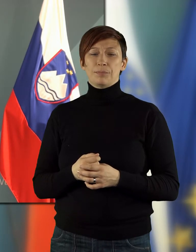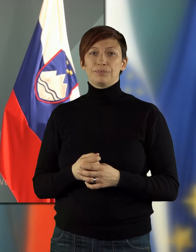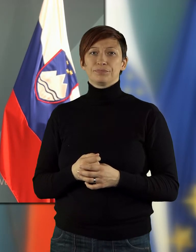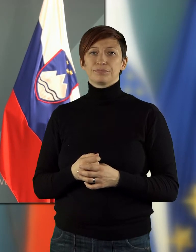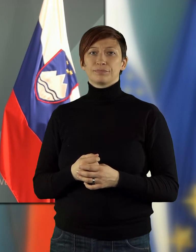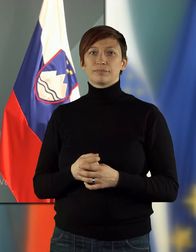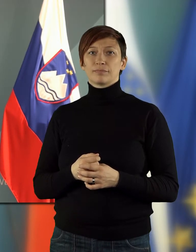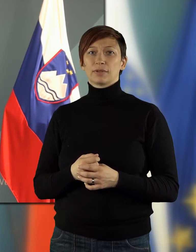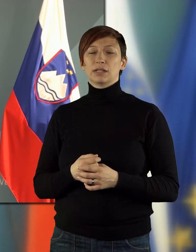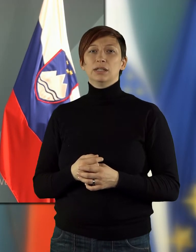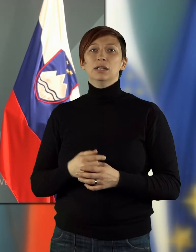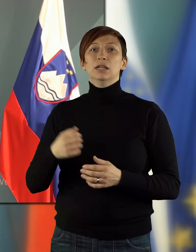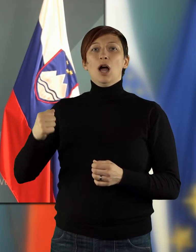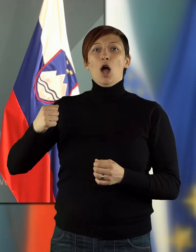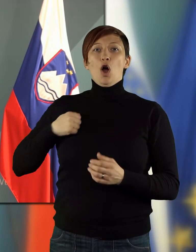Zagotovo